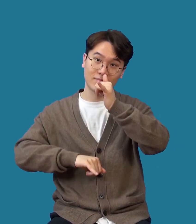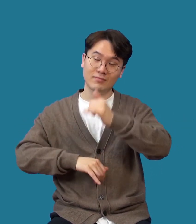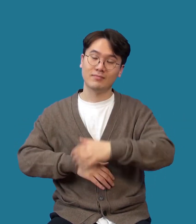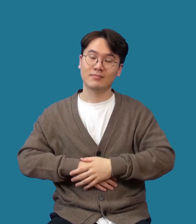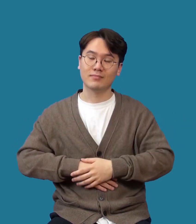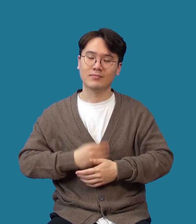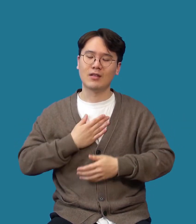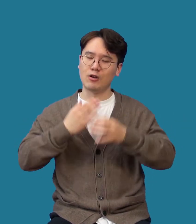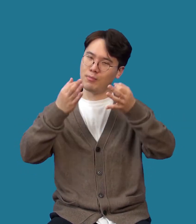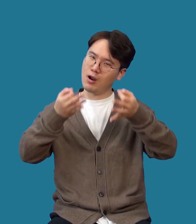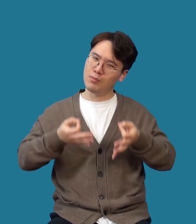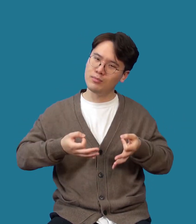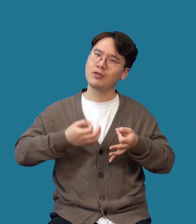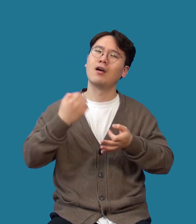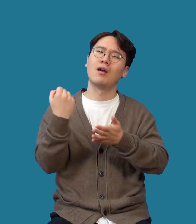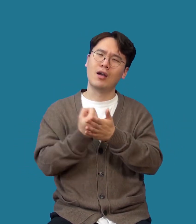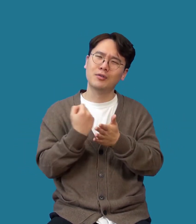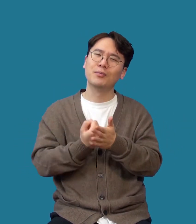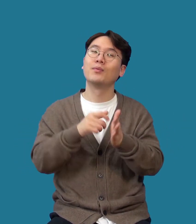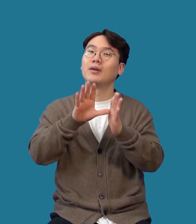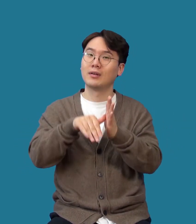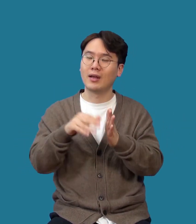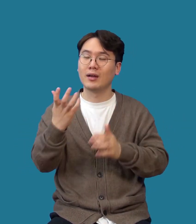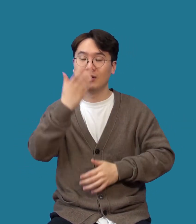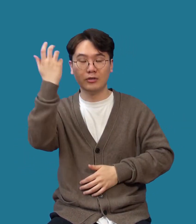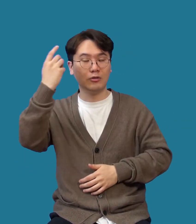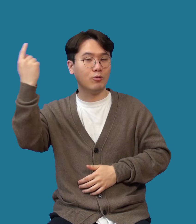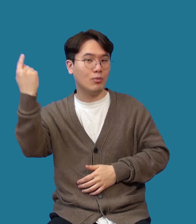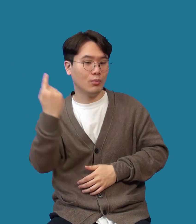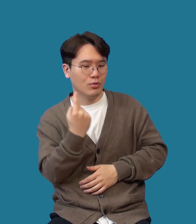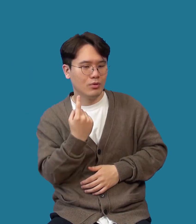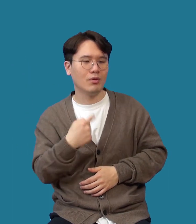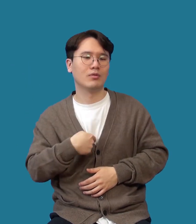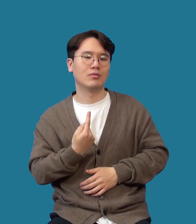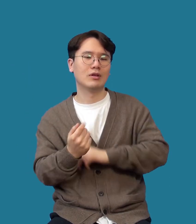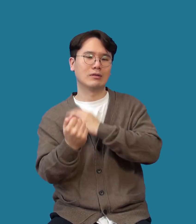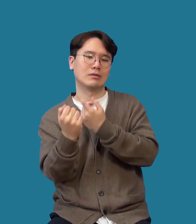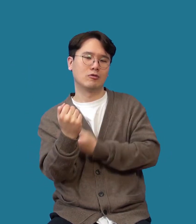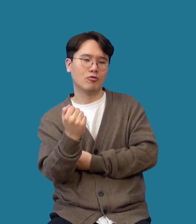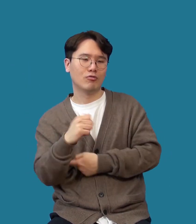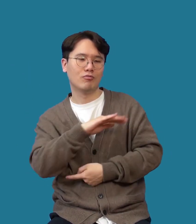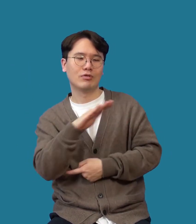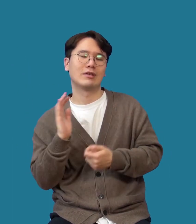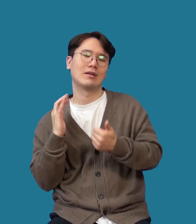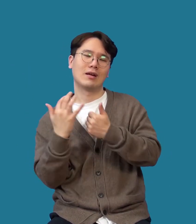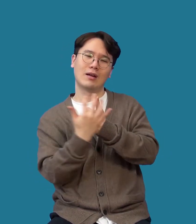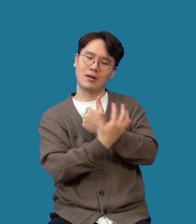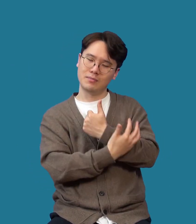때에 성령께서 오셔서 당신의 능력으로 우리를 감싸시기 시작하십니다.